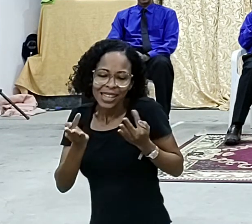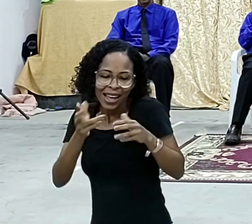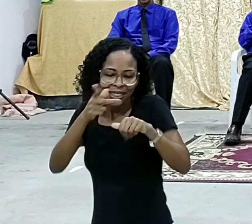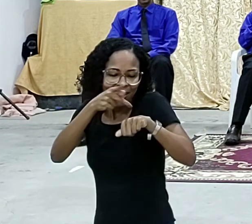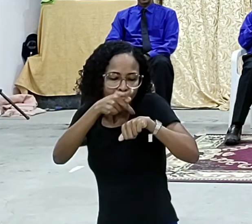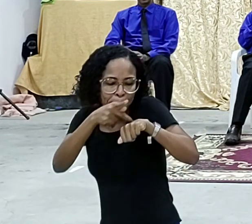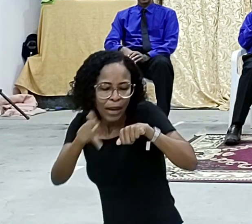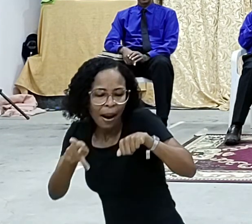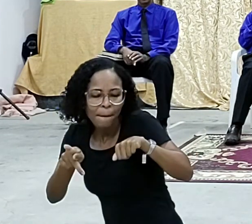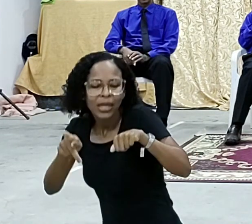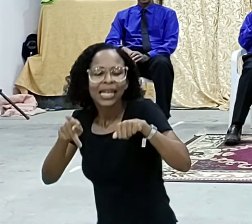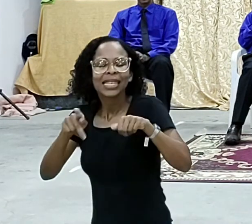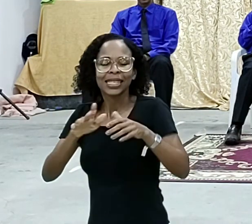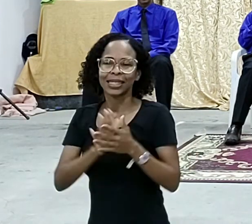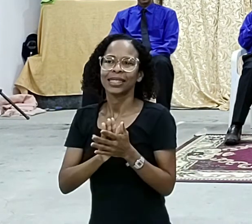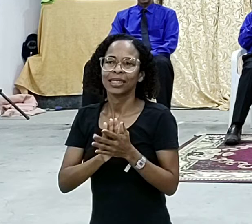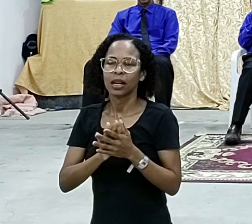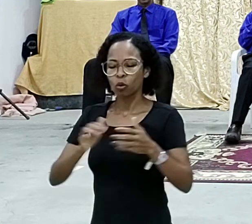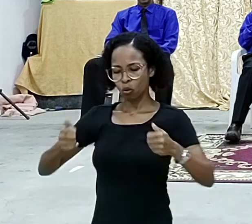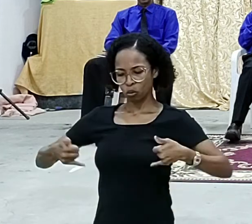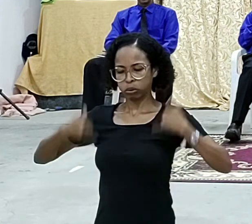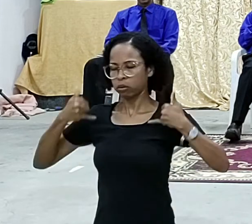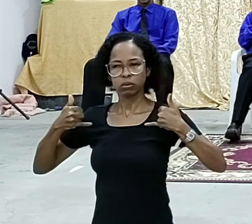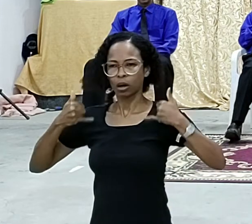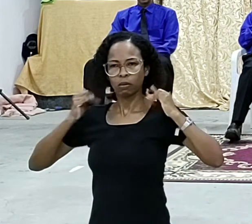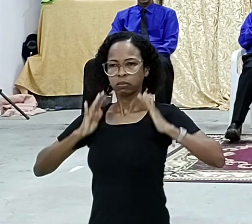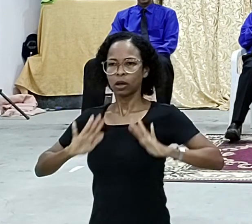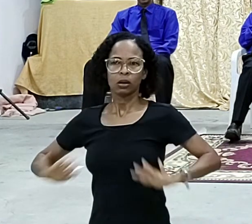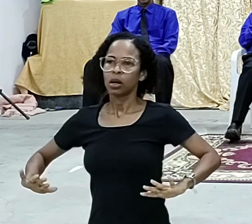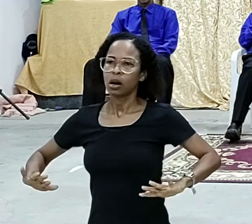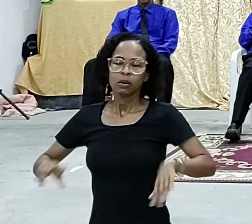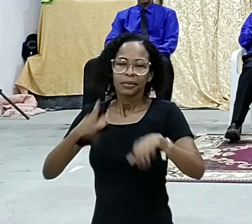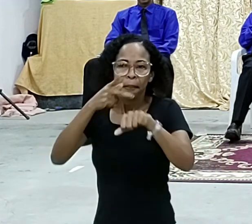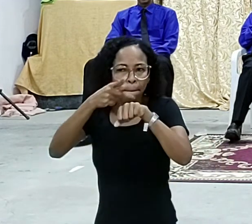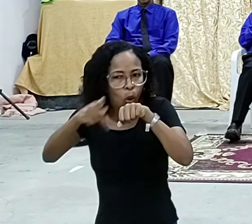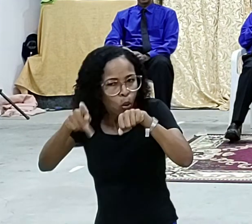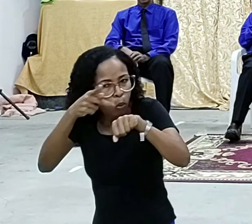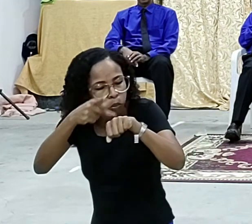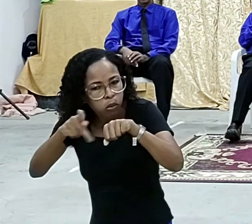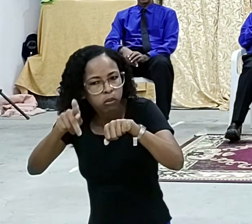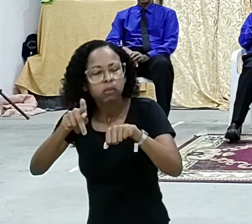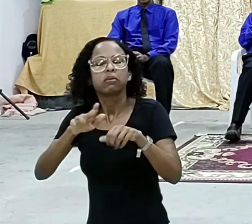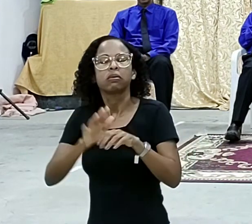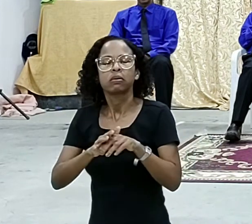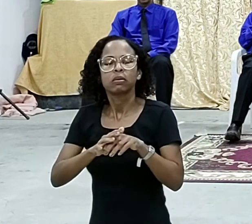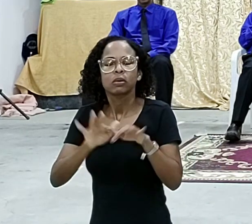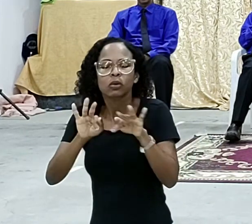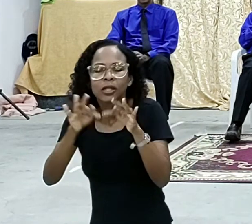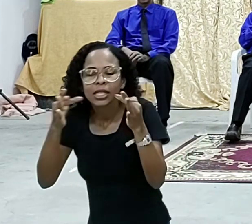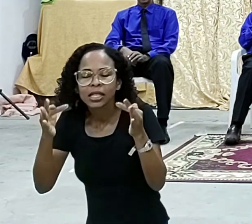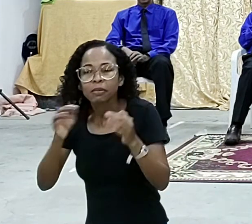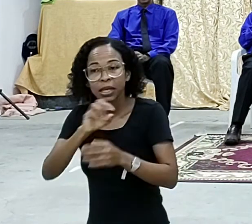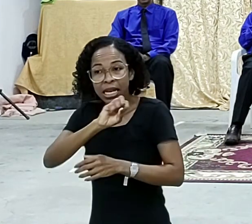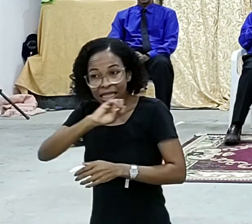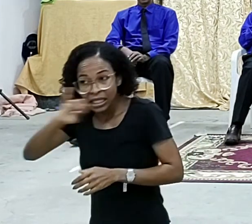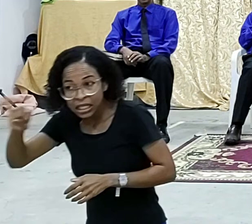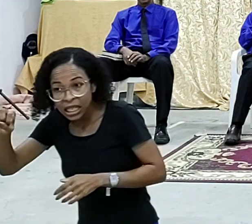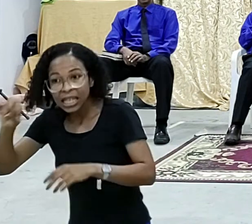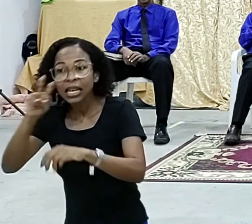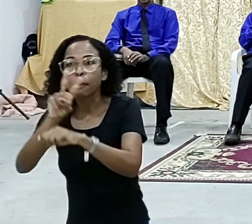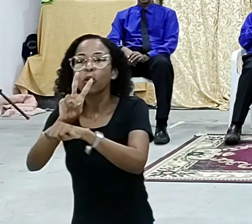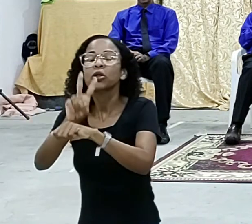servimos mais. Se somos porteiro, servimos.